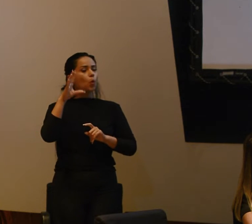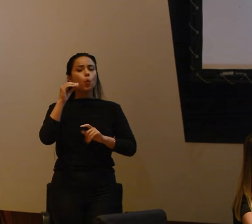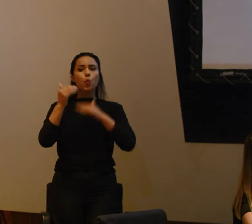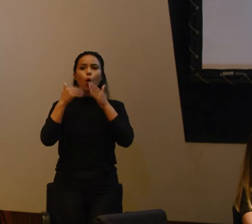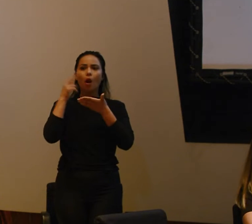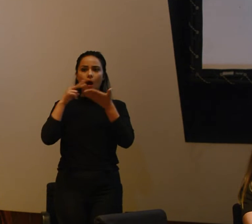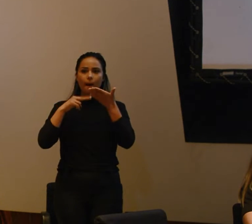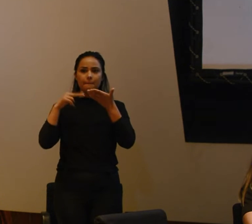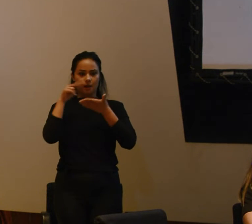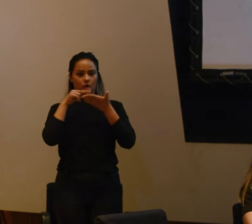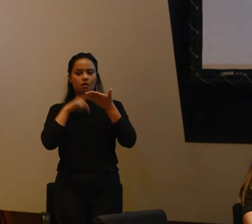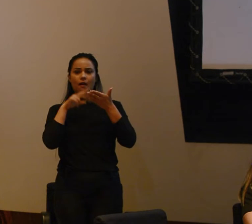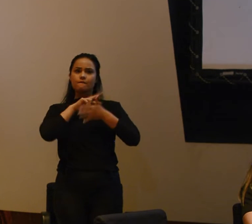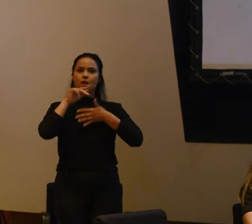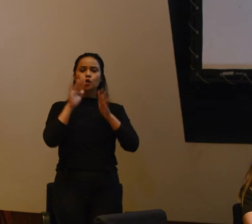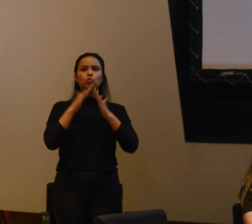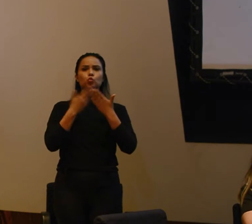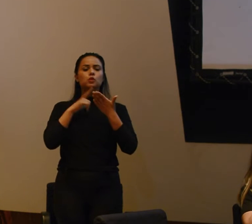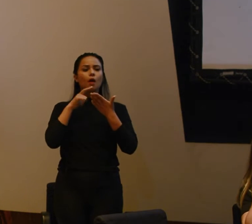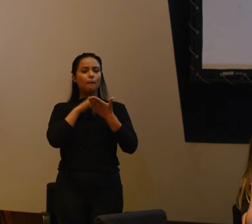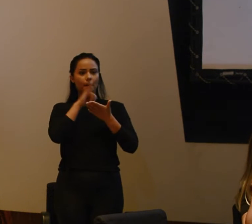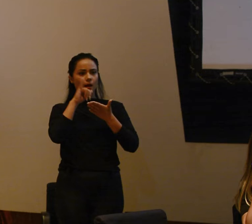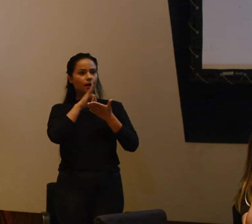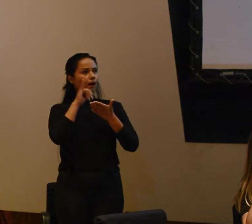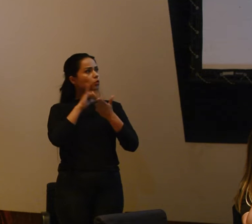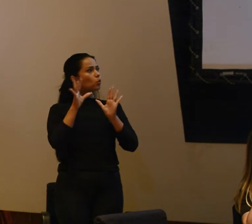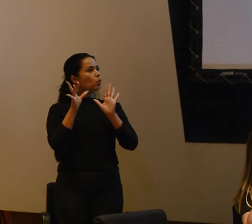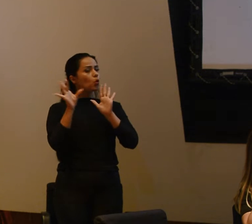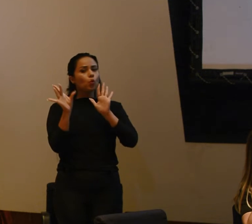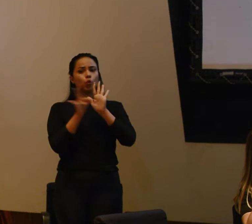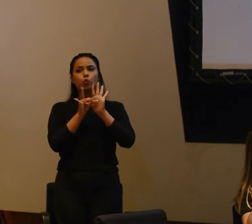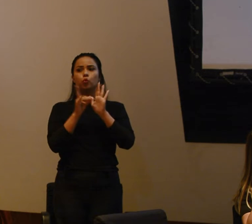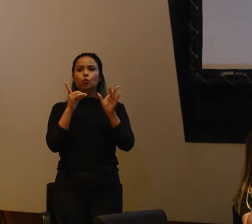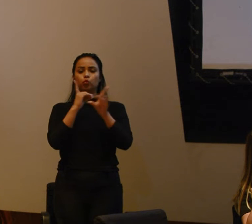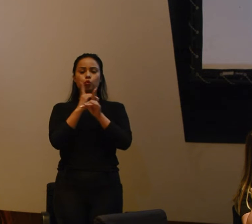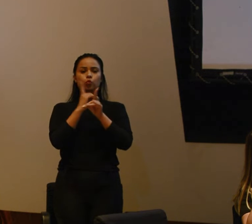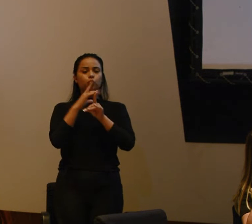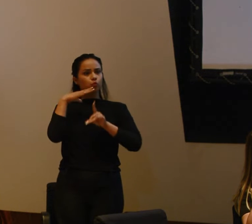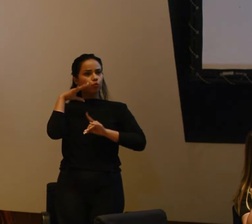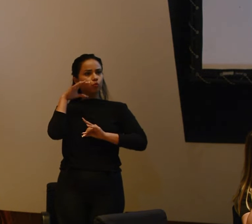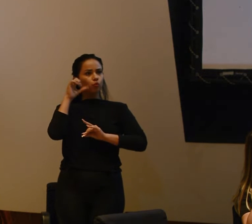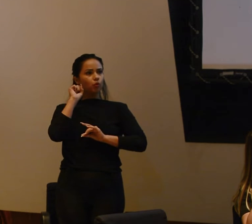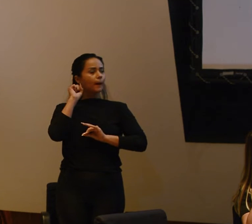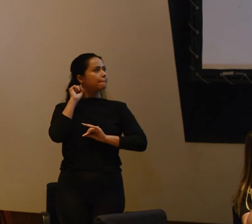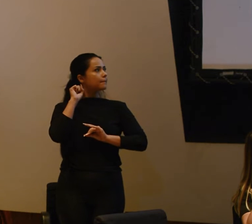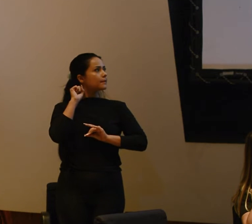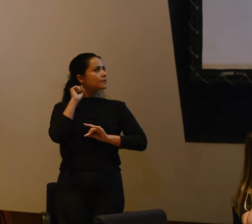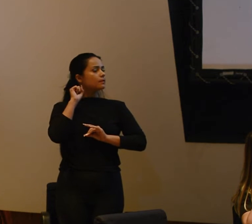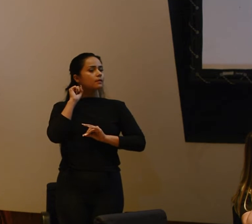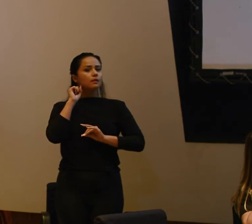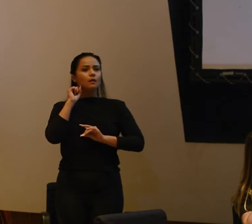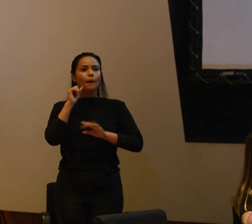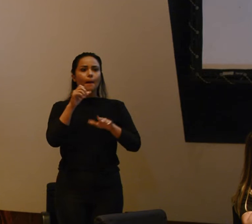para a literatura, existem vários estudos que estão sendo publicados correlacionando achados audiológicos com os